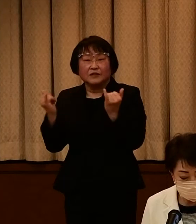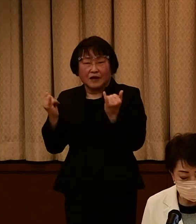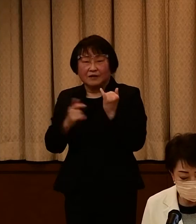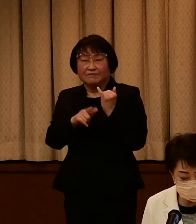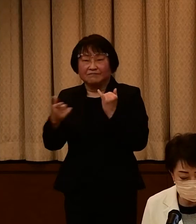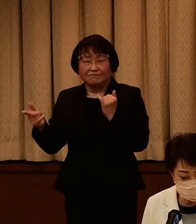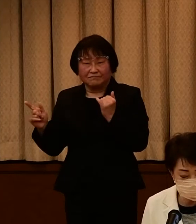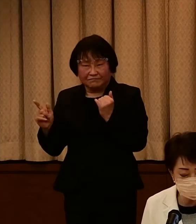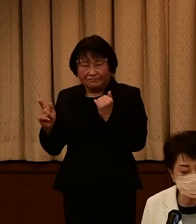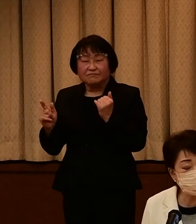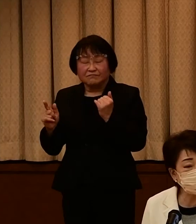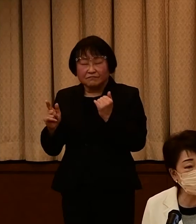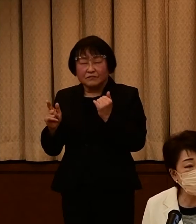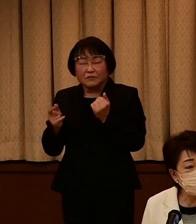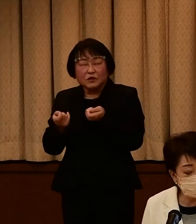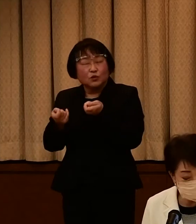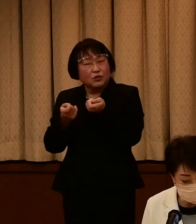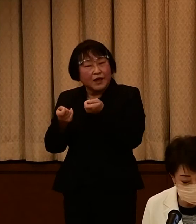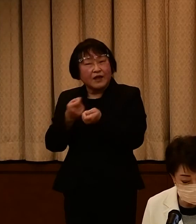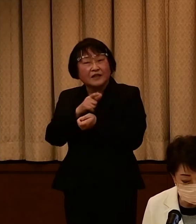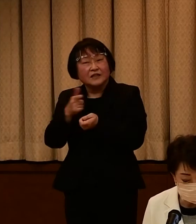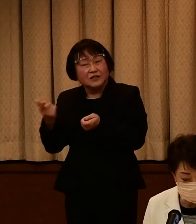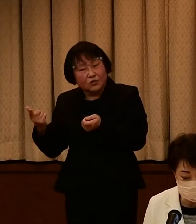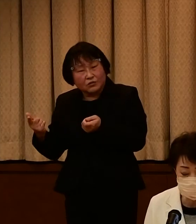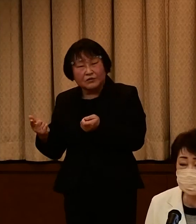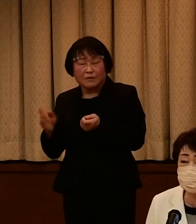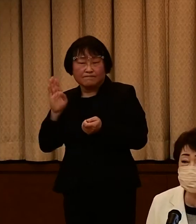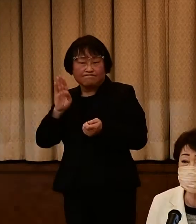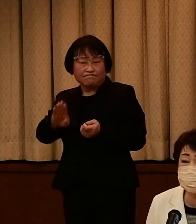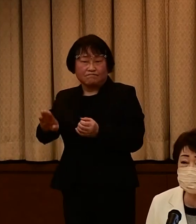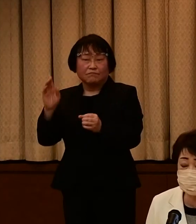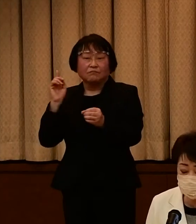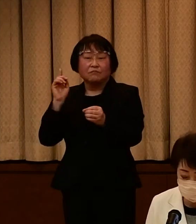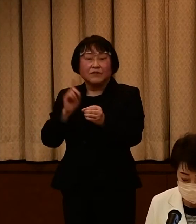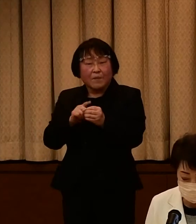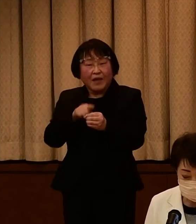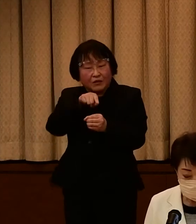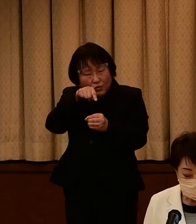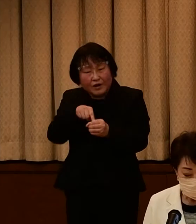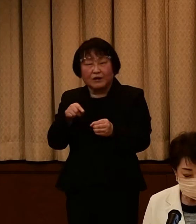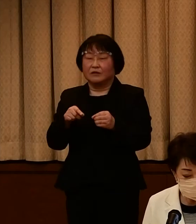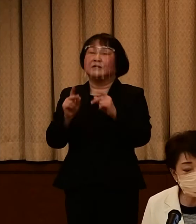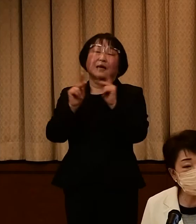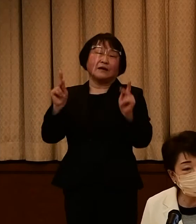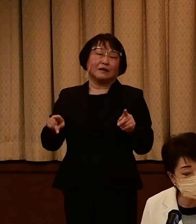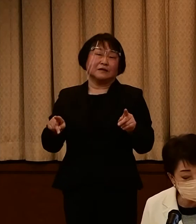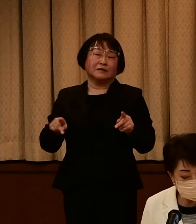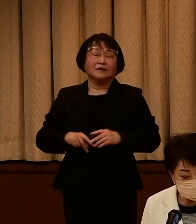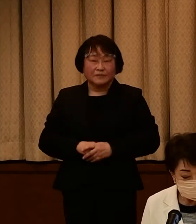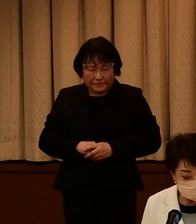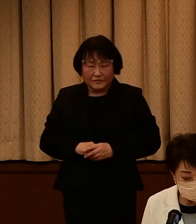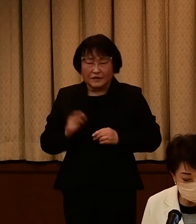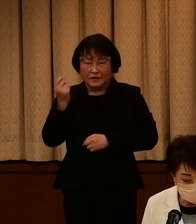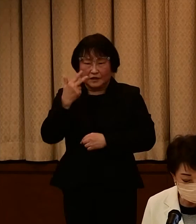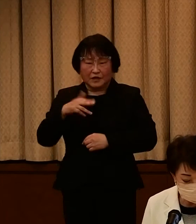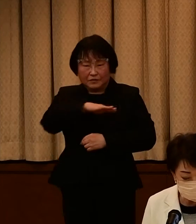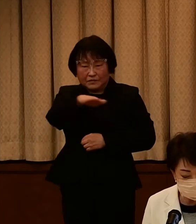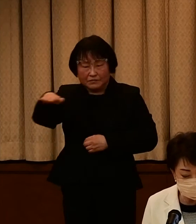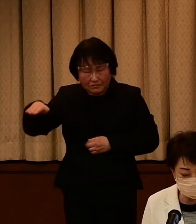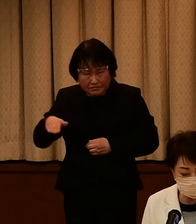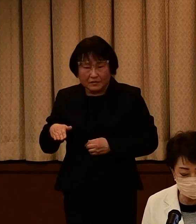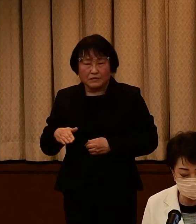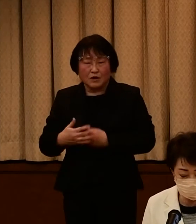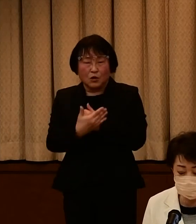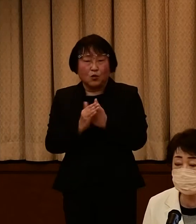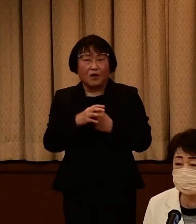への受診調整などの円滑な実施が課題となっておりまして、全庁を挙げて保健